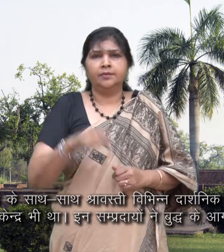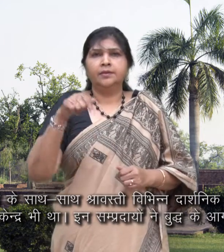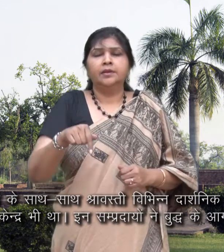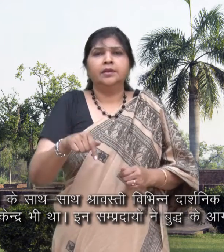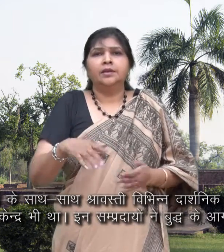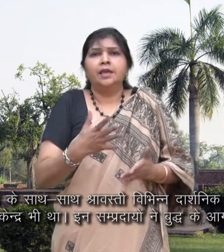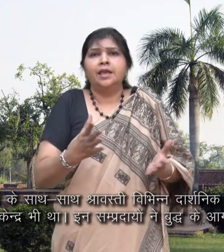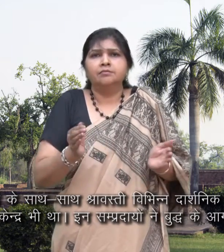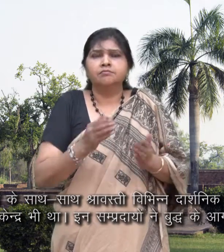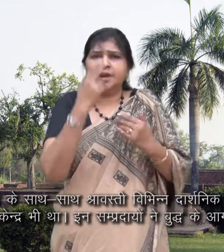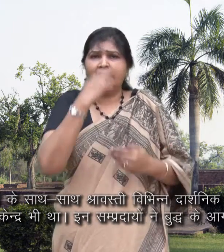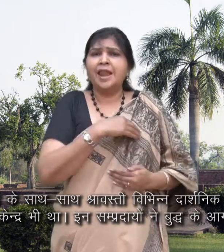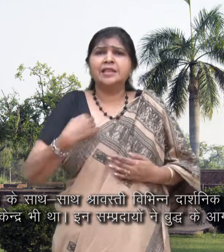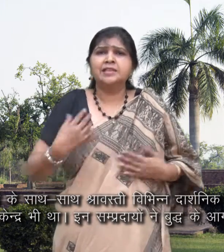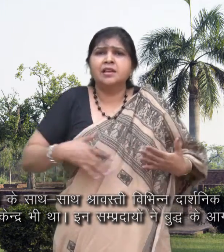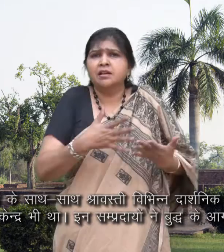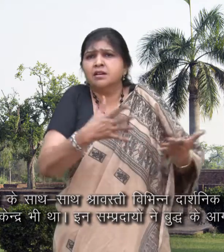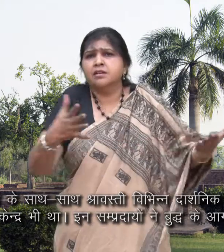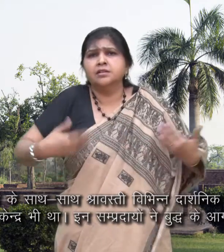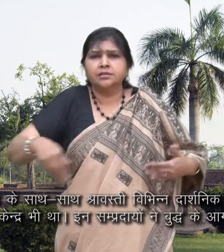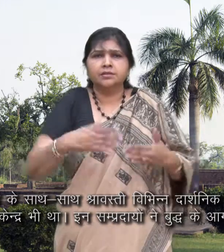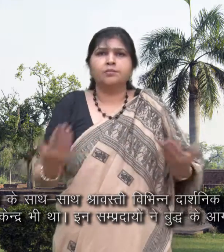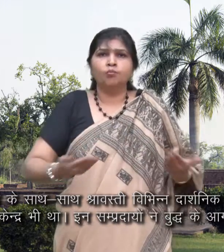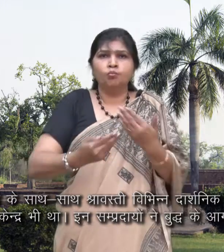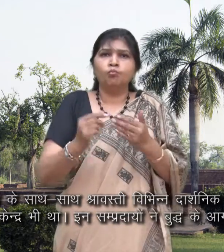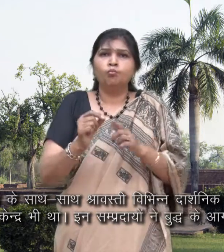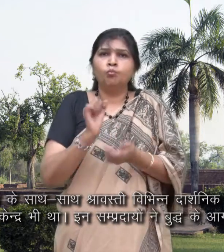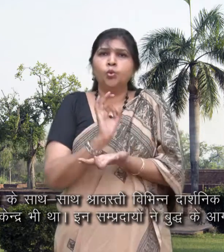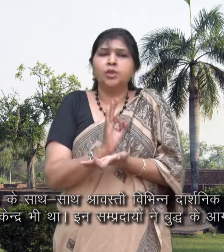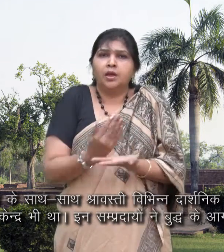इन संप्रदायों ने बुद्ध के आगमन से पूर्व